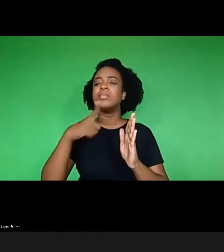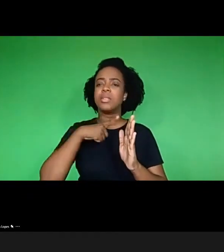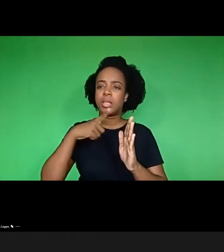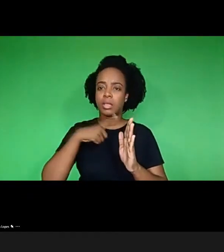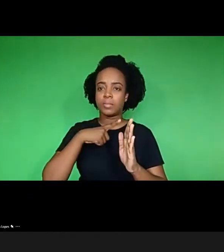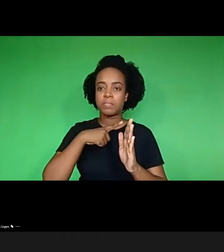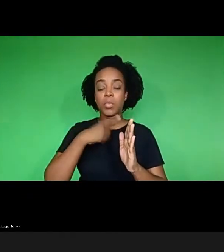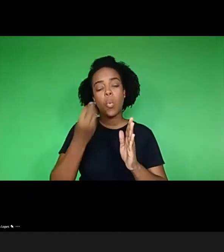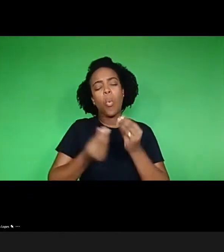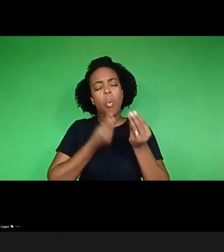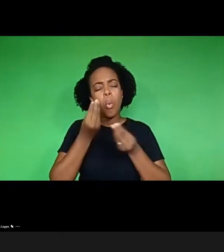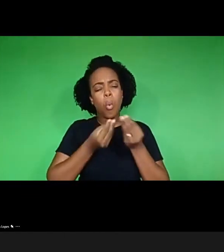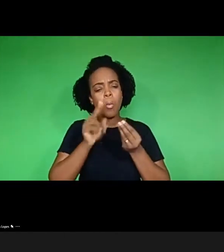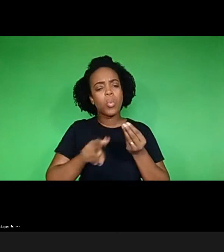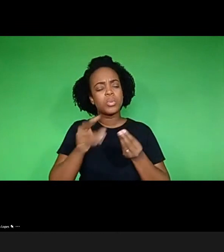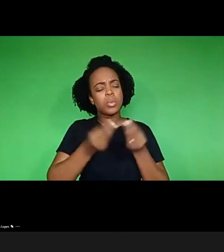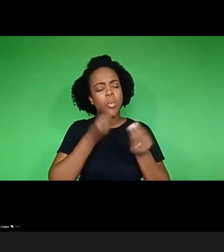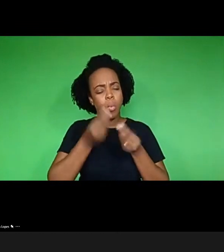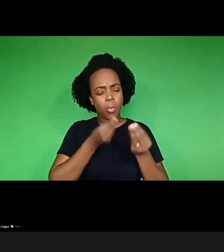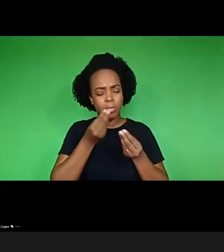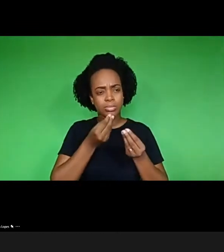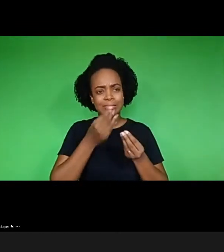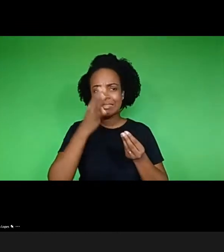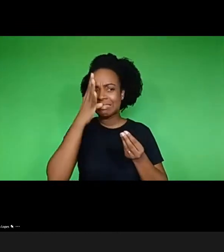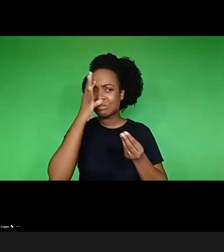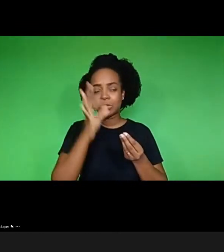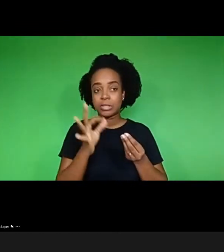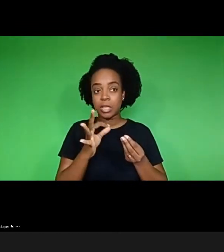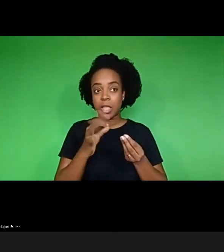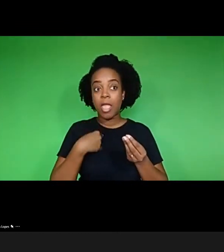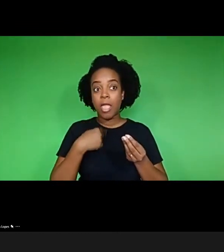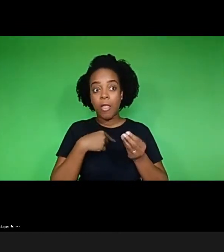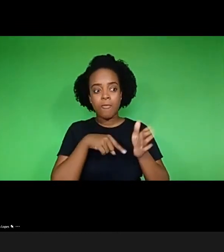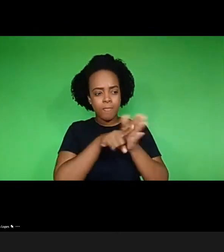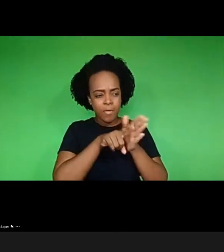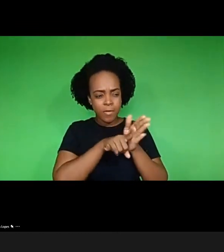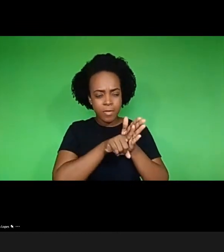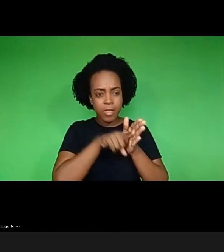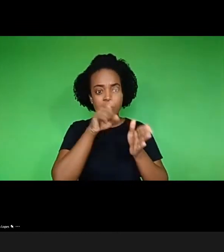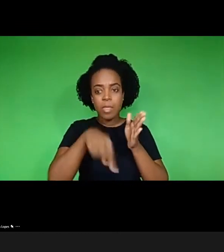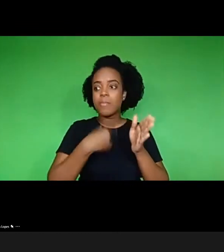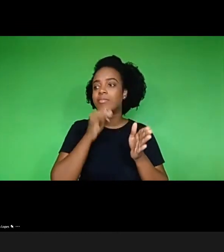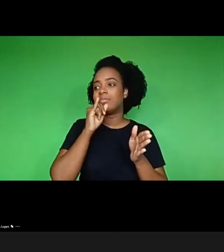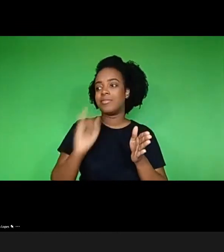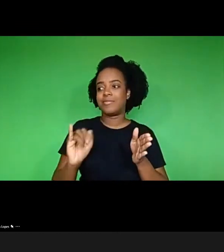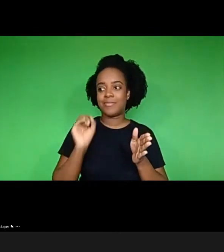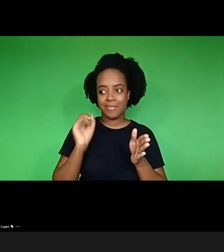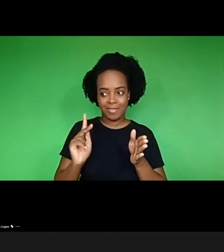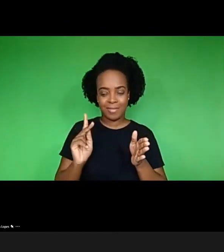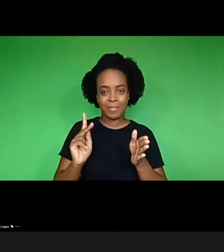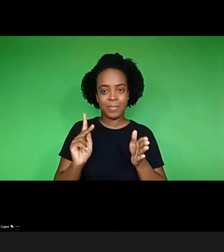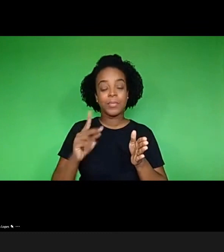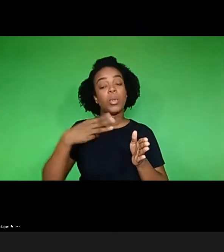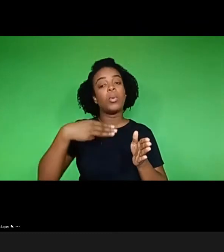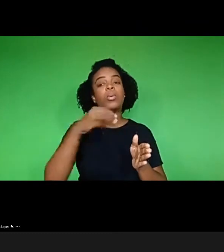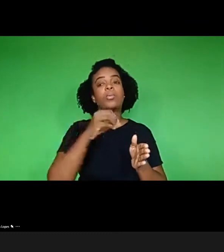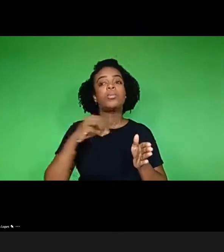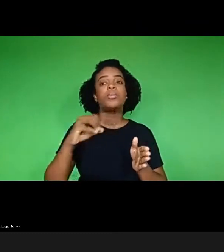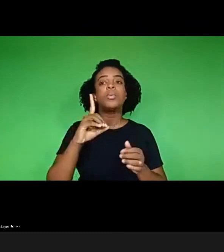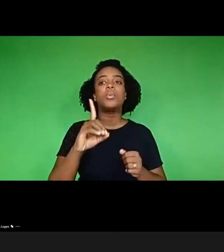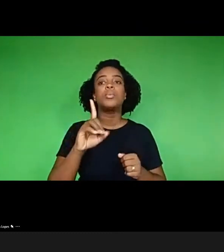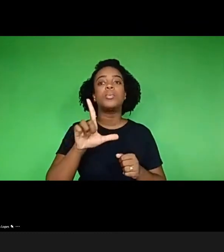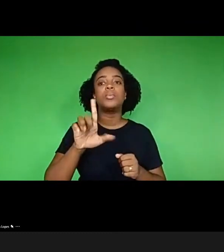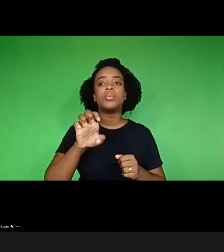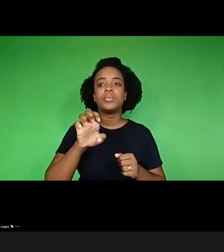você. Bom, no caso do Moodle, acredito que tem acessibilidade também, mas eu não sei exatamente como